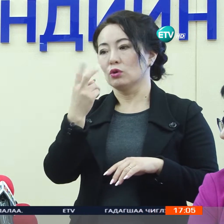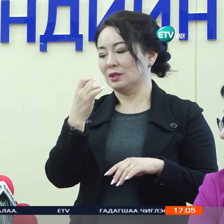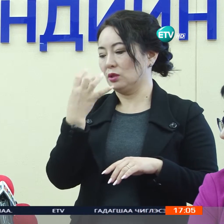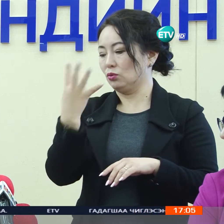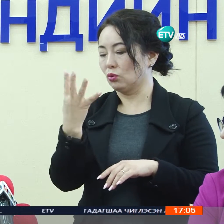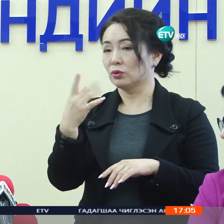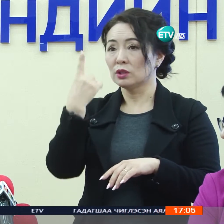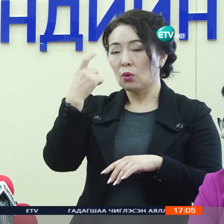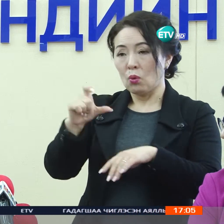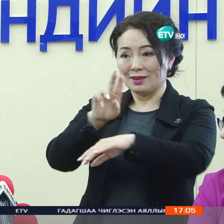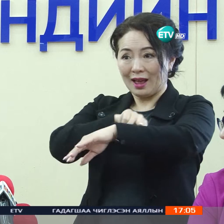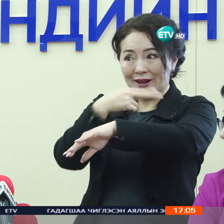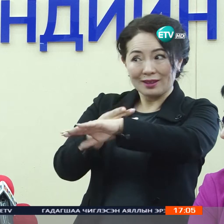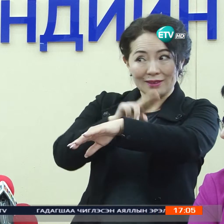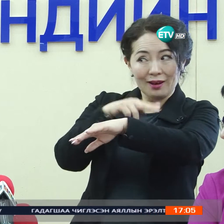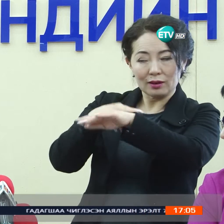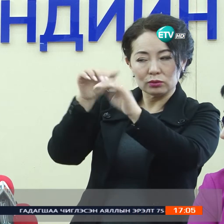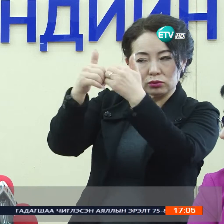нэг сэжигтэй тохиолдол тусгаарлагдсан